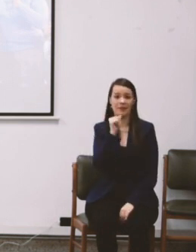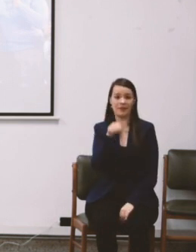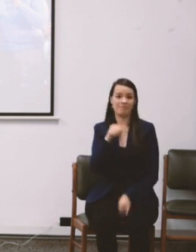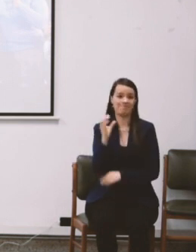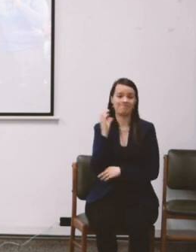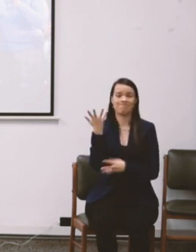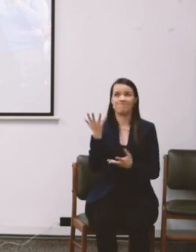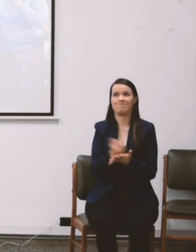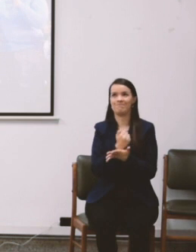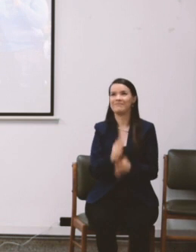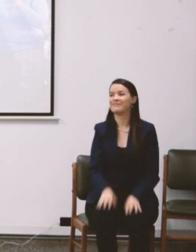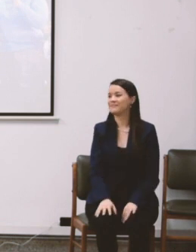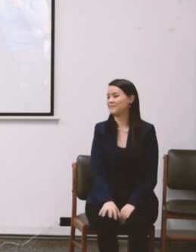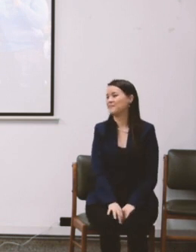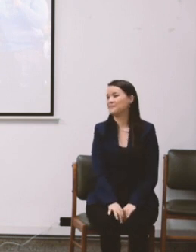pues